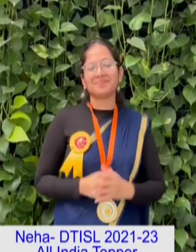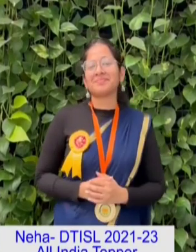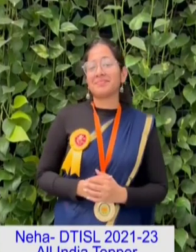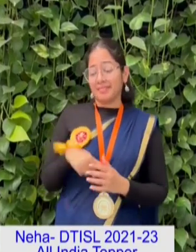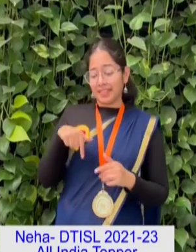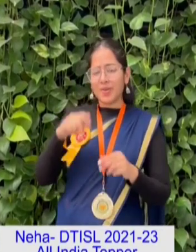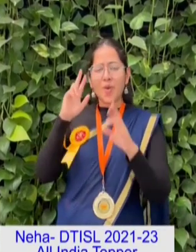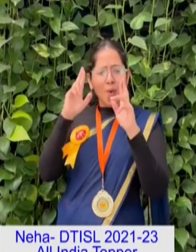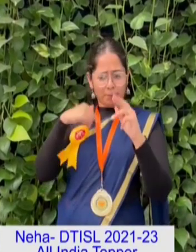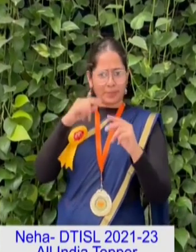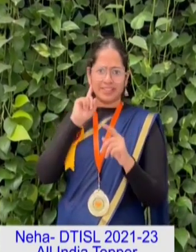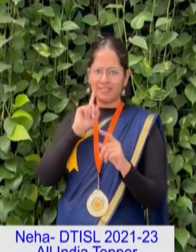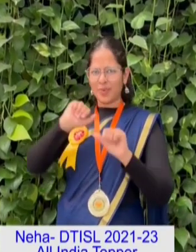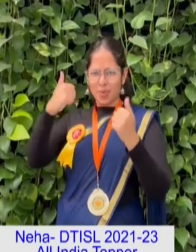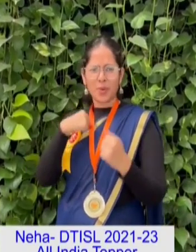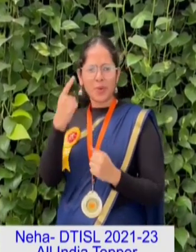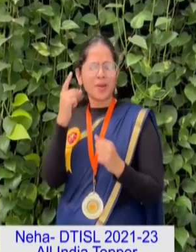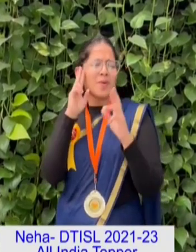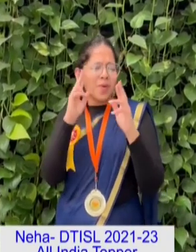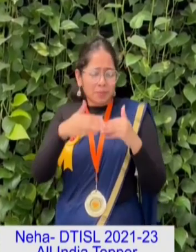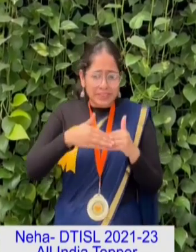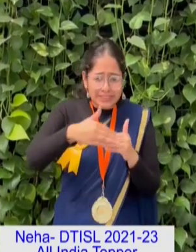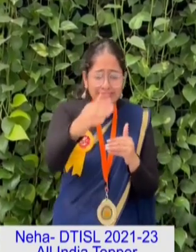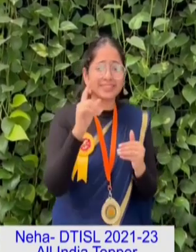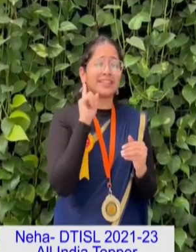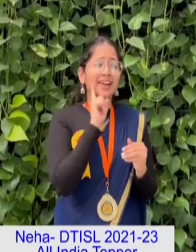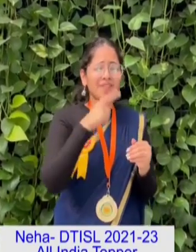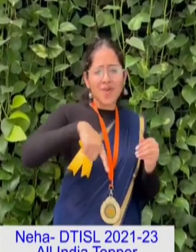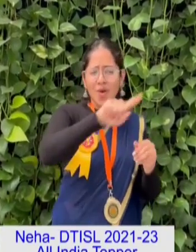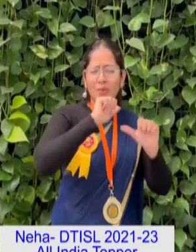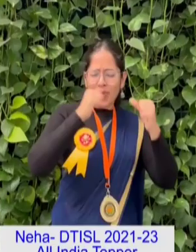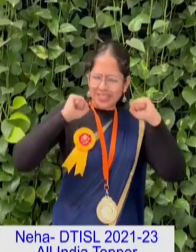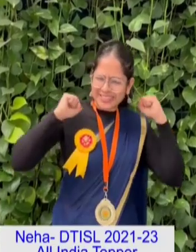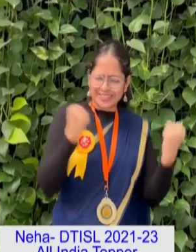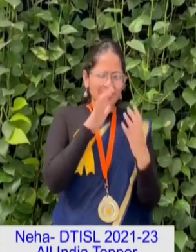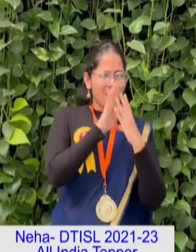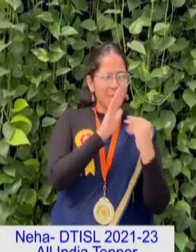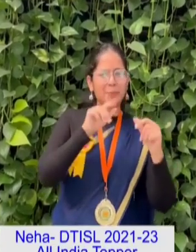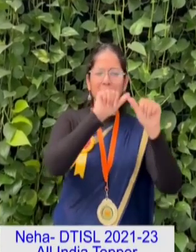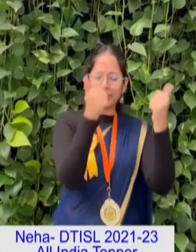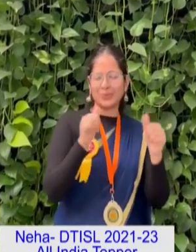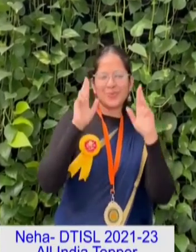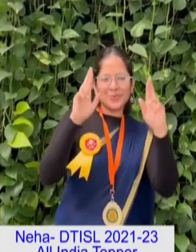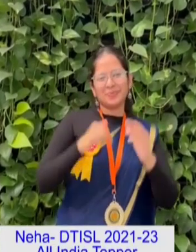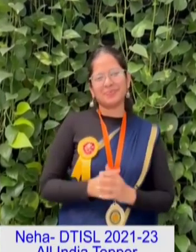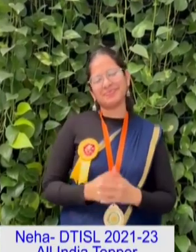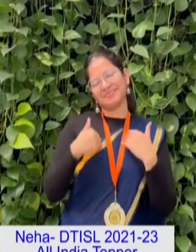धन्यवाद अभी एकलौती मैं ही डेफ हूं आशा करती हूं और भी बधे लोग और बच्चे इससे सीखे प्रेरणा ले और आगे